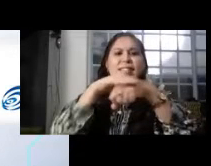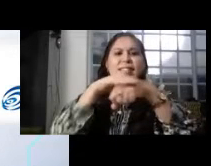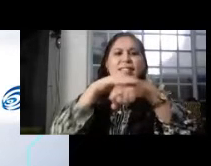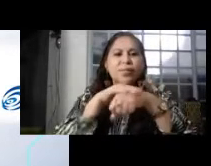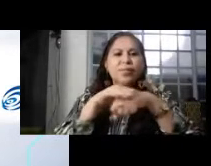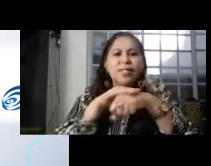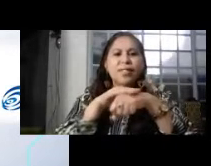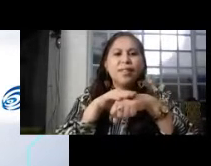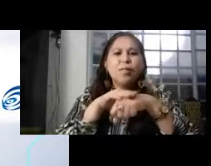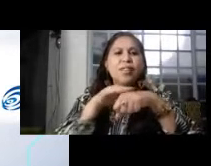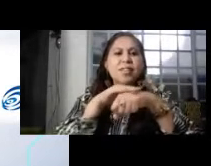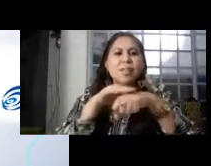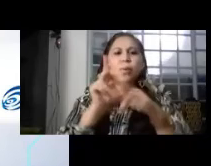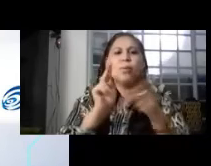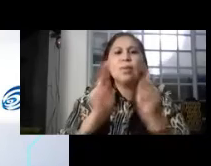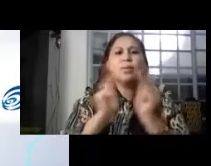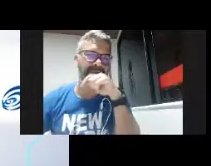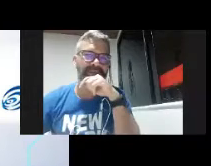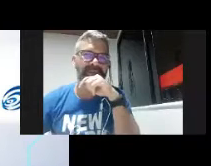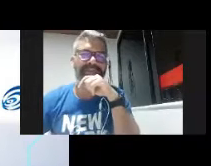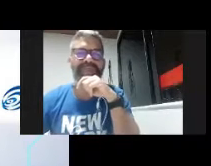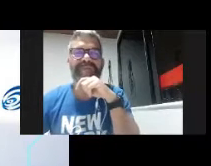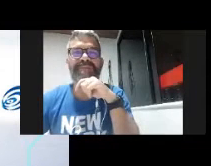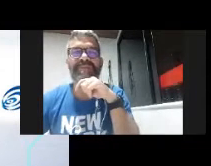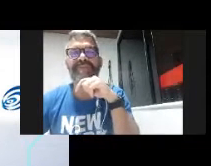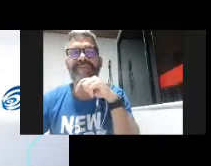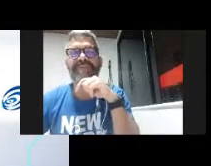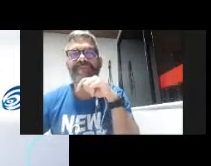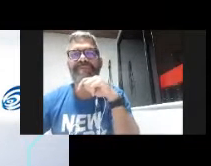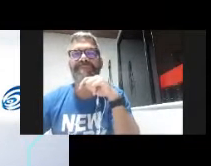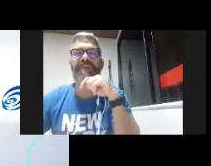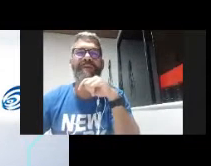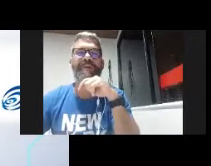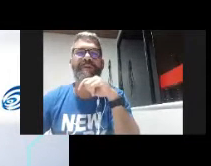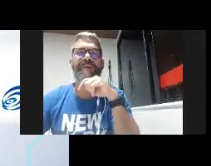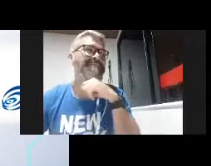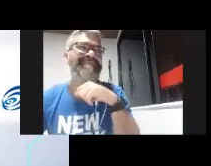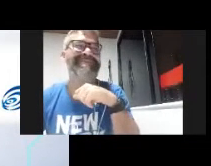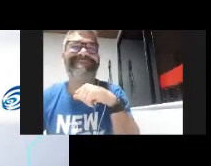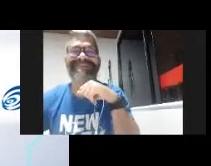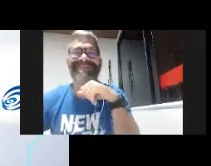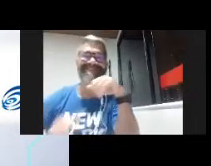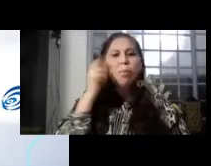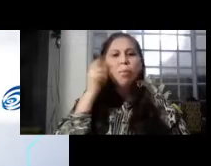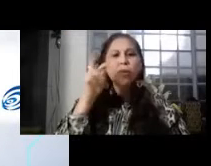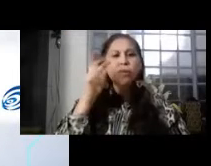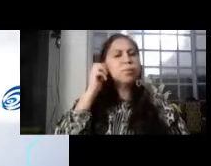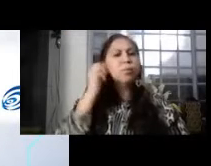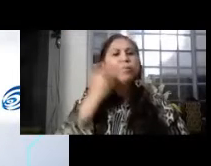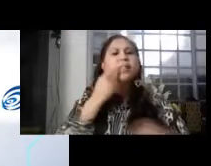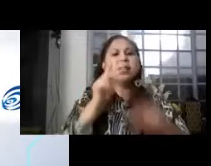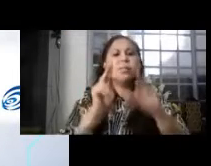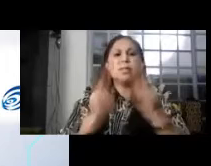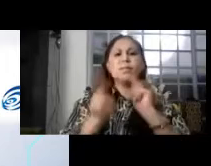conversando. Tá Conversar em certo. português, Ok, conversar em Libras. ok. Você vê muito Obrigado. o